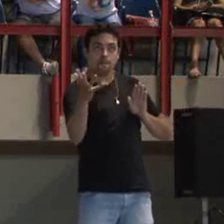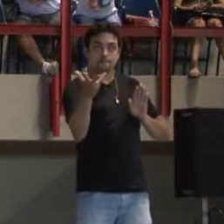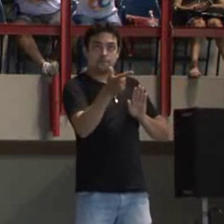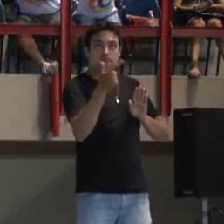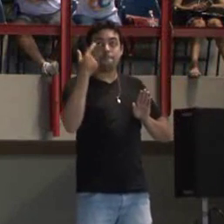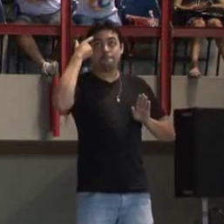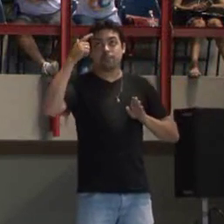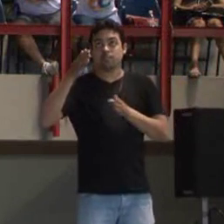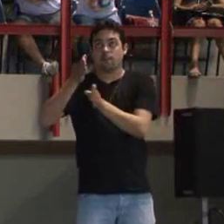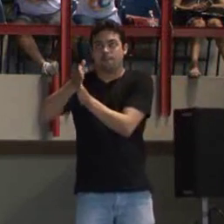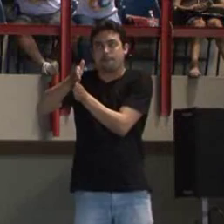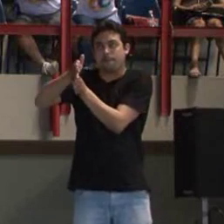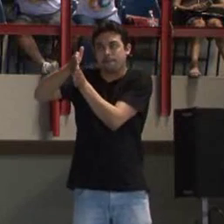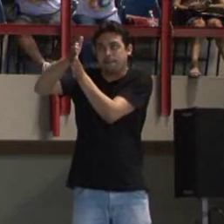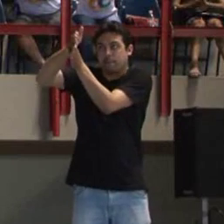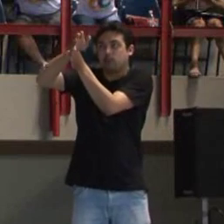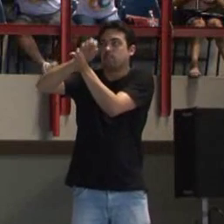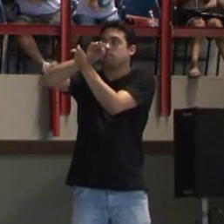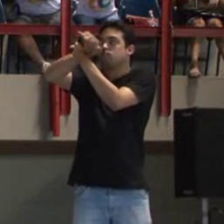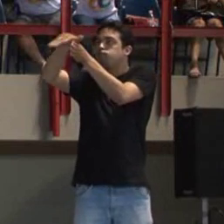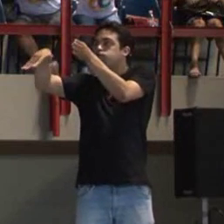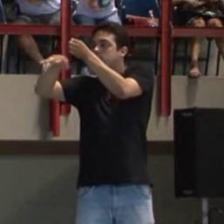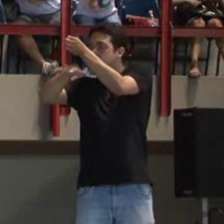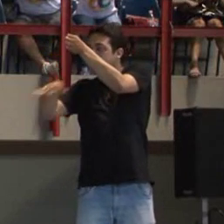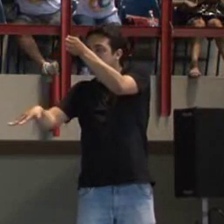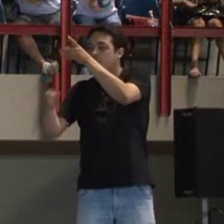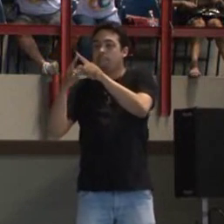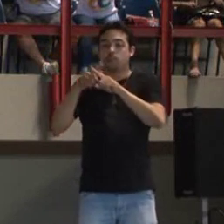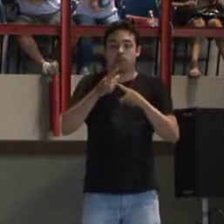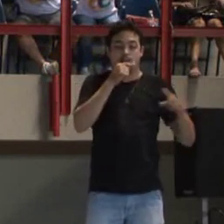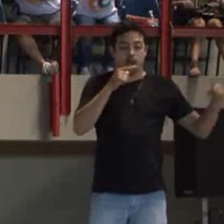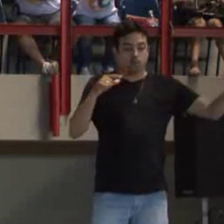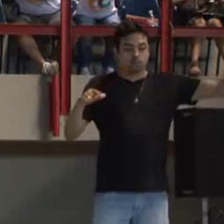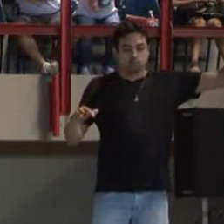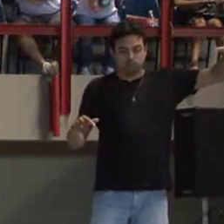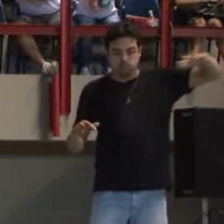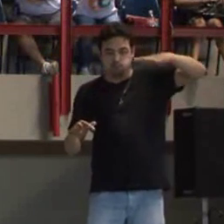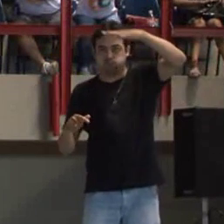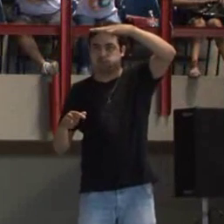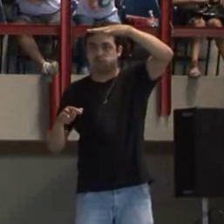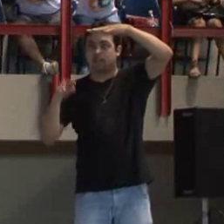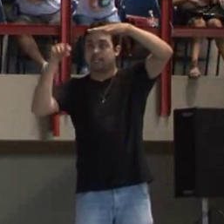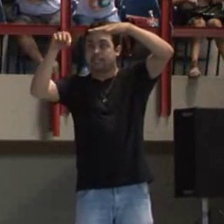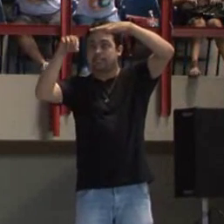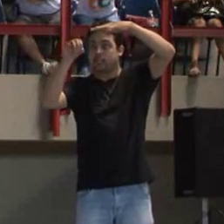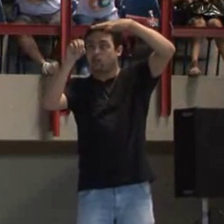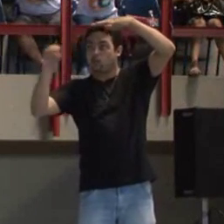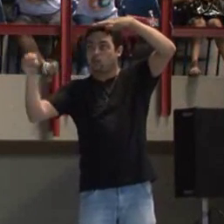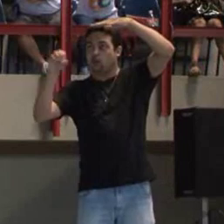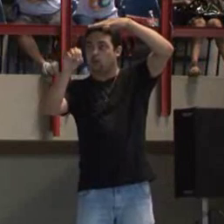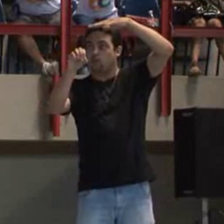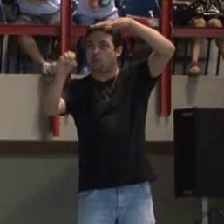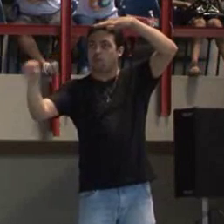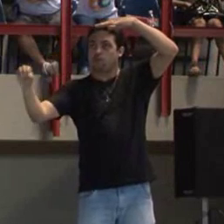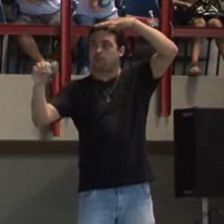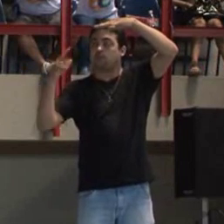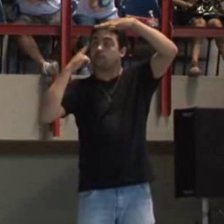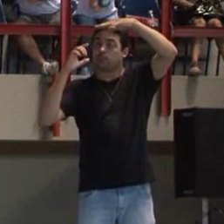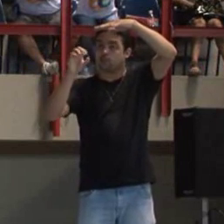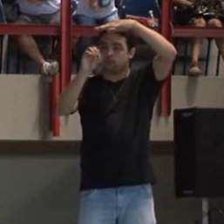essa represa egípcia, porque os caras paravam o rio Nilo, aí criavam um cano era um buraco,